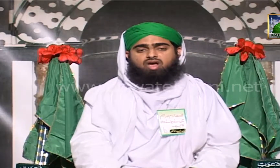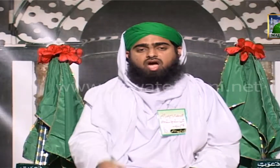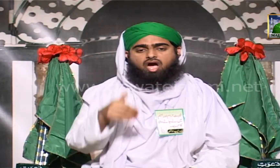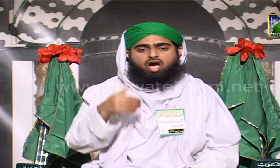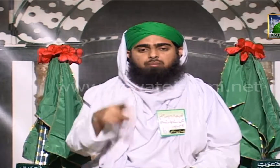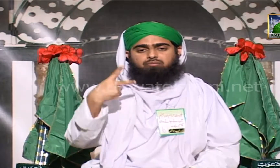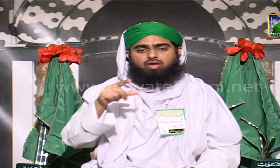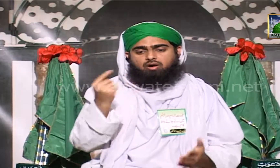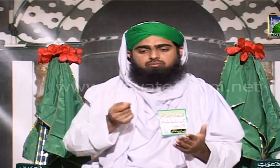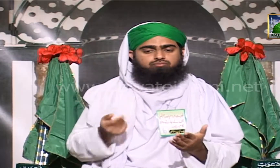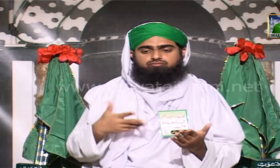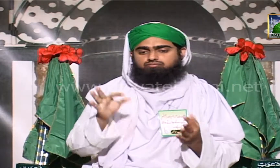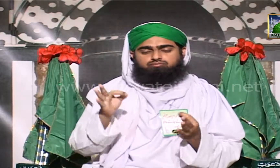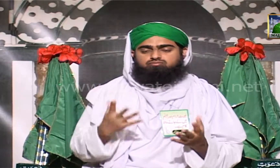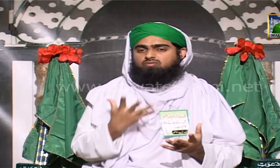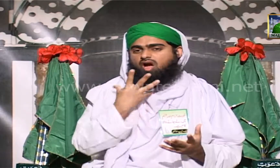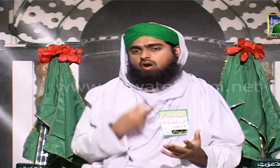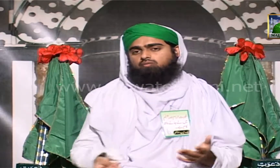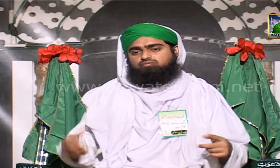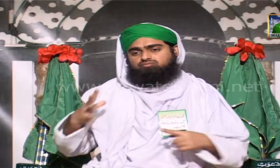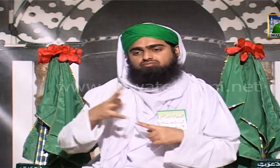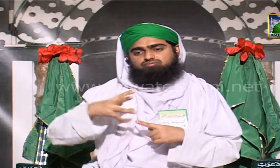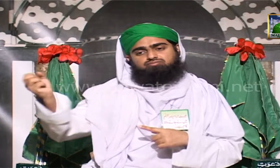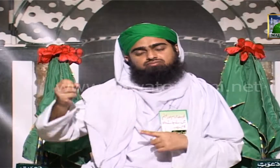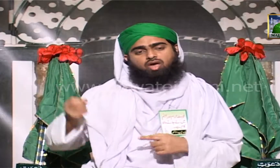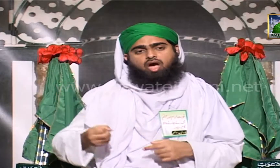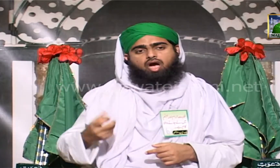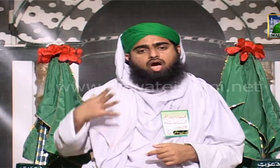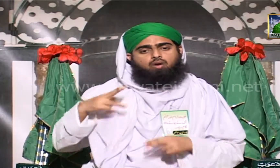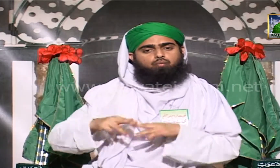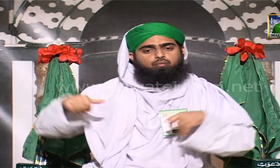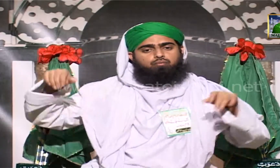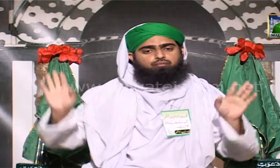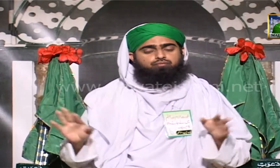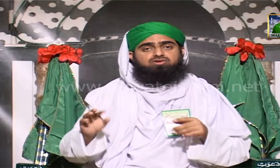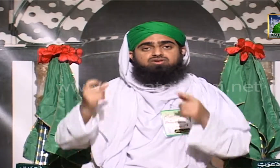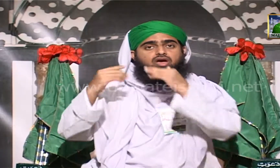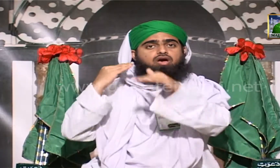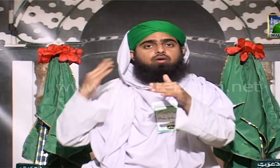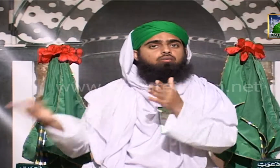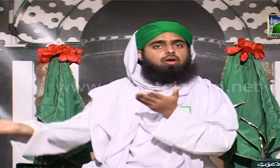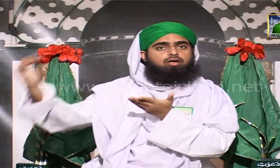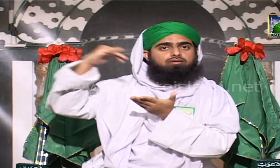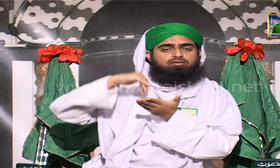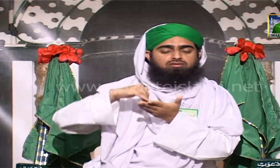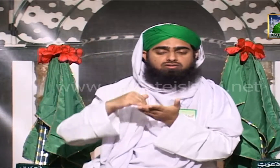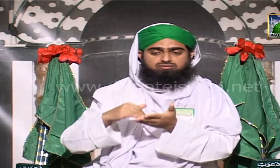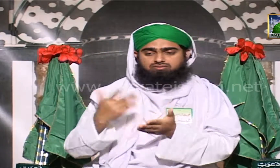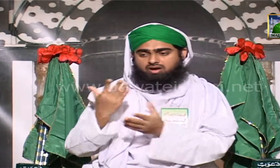بدبختی اور محرومی ہے کہ اللہ کے معصوم فرشتے اپنے مبارک ہاتھوں سے